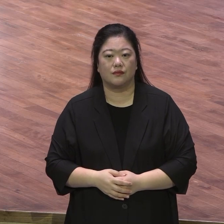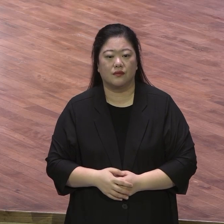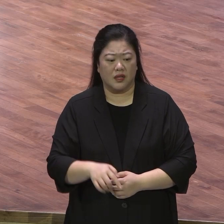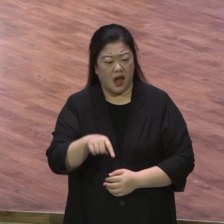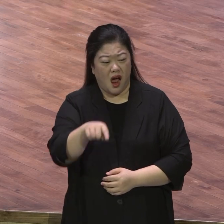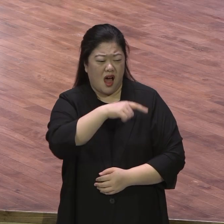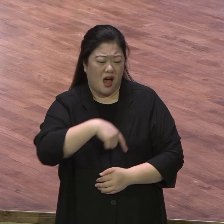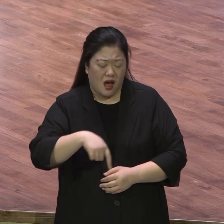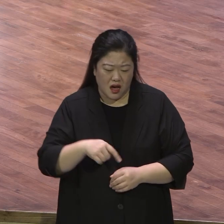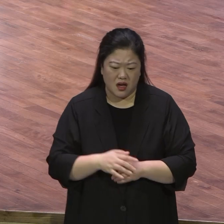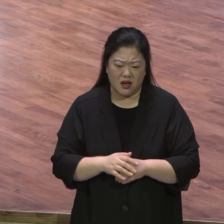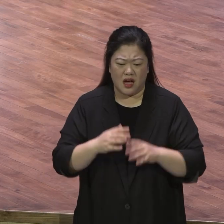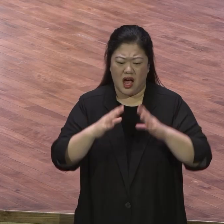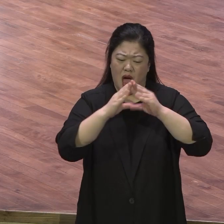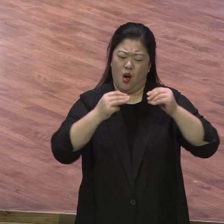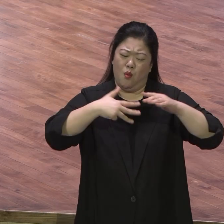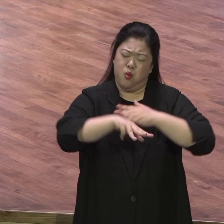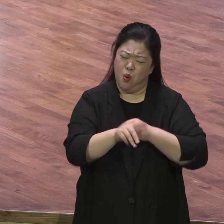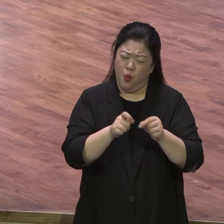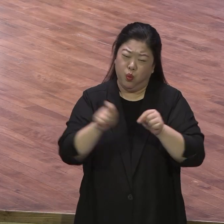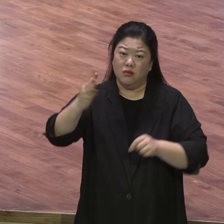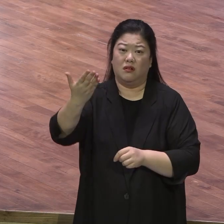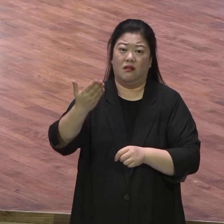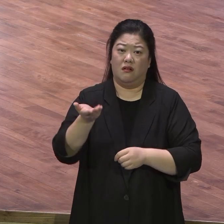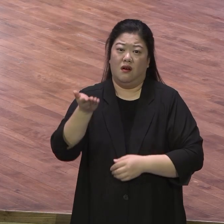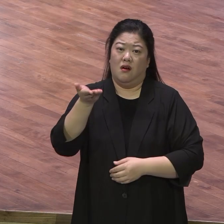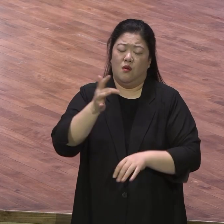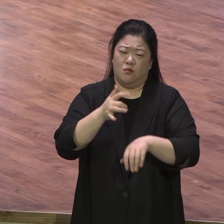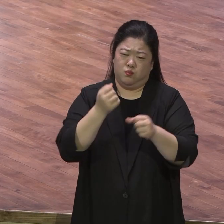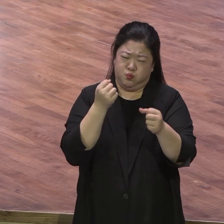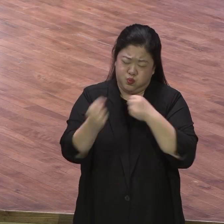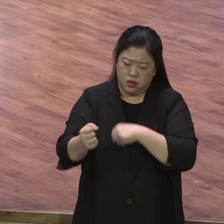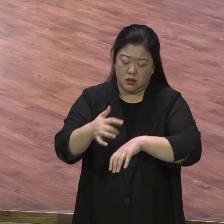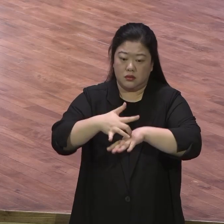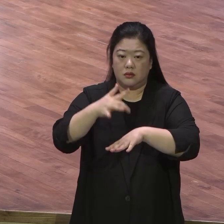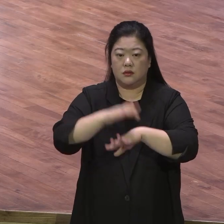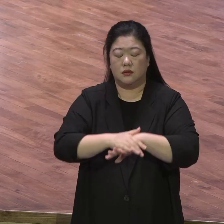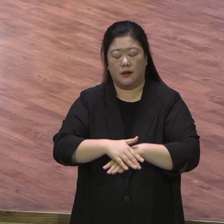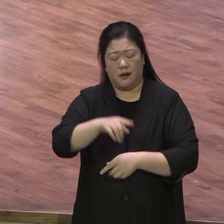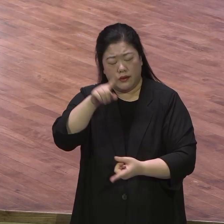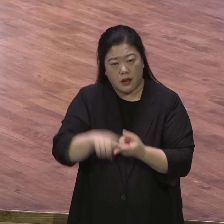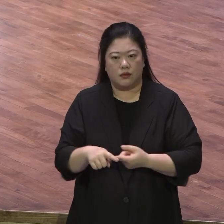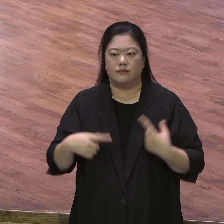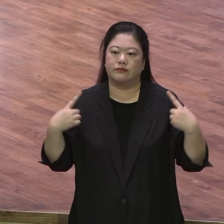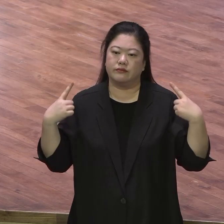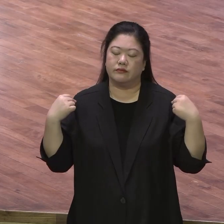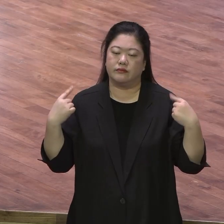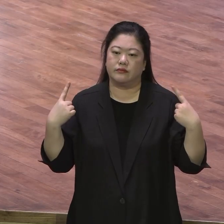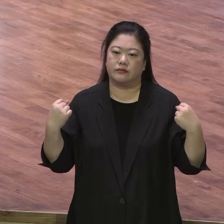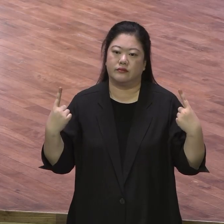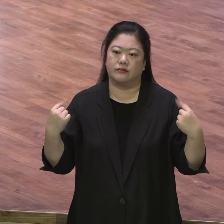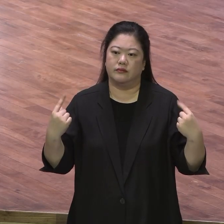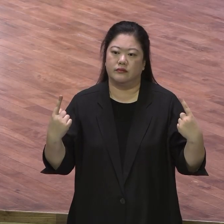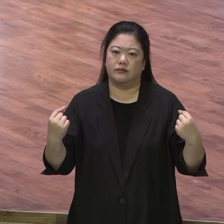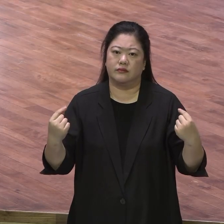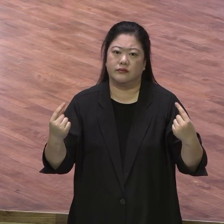버리지 못하는 예체질 이 삶을 완전 갱신,